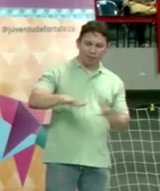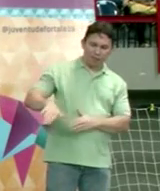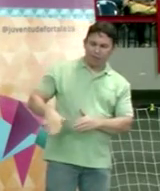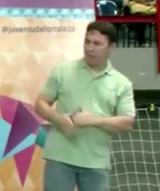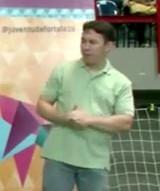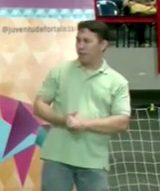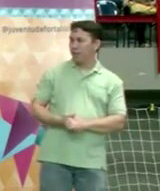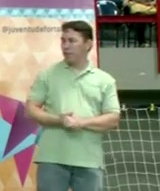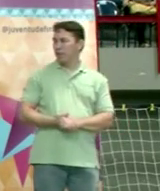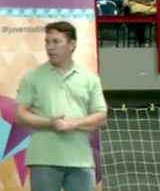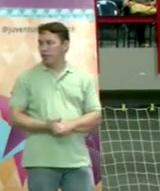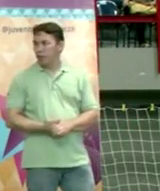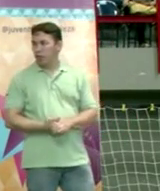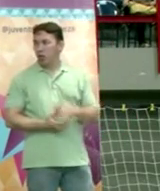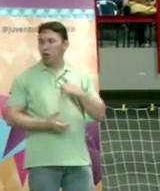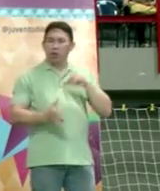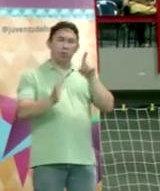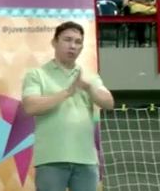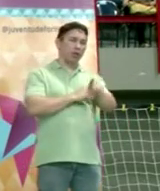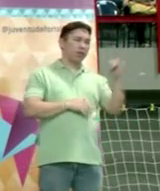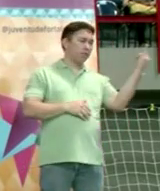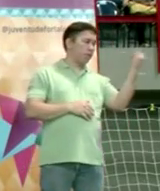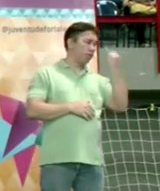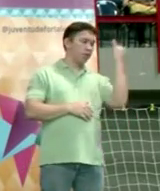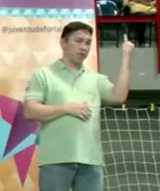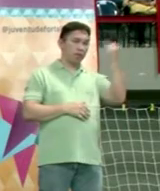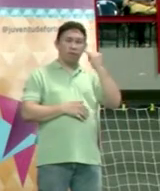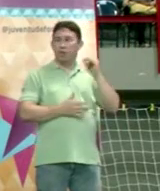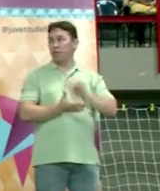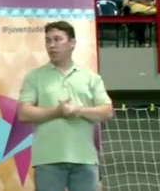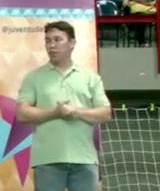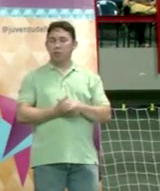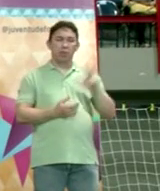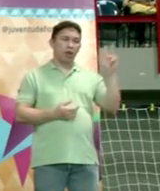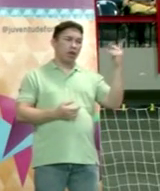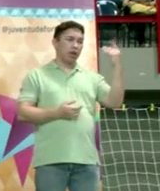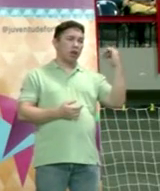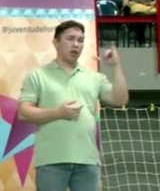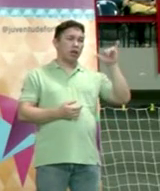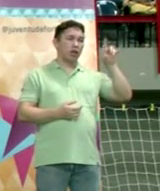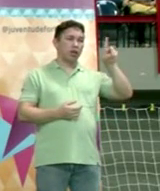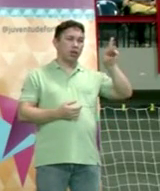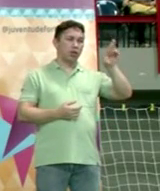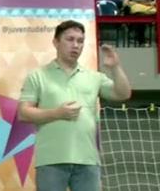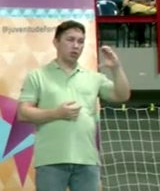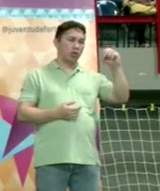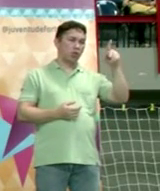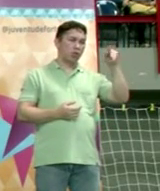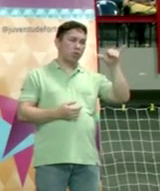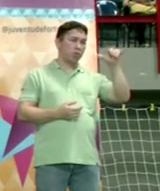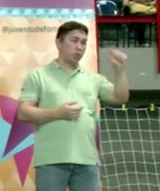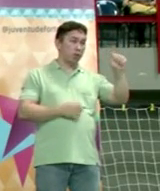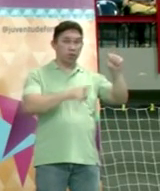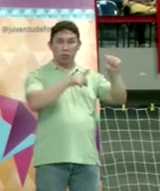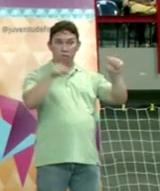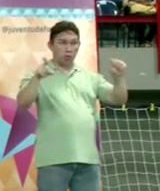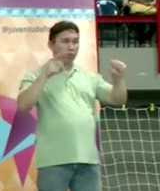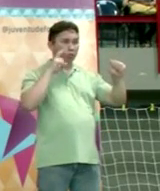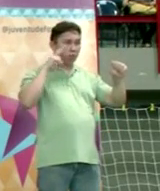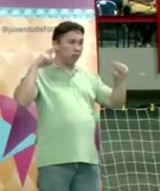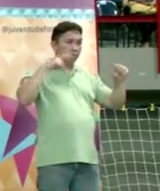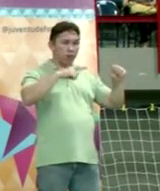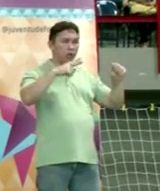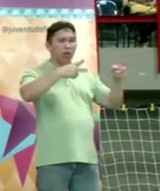Bebês, outro ponto importante para ver essa questão da higroscopia é o seguinte. Todo mundo aqui já